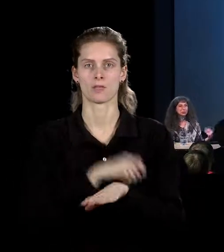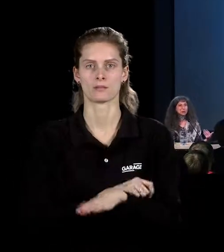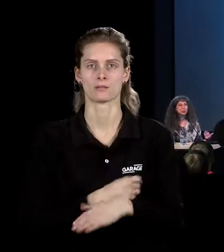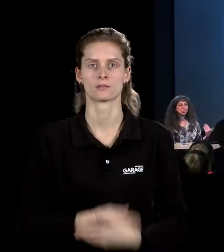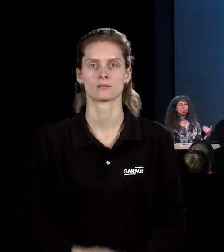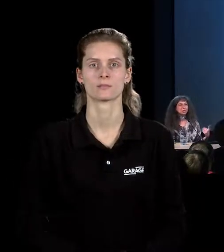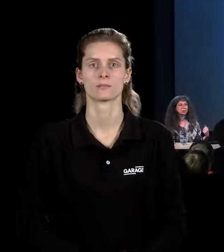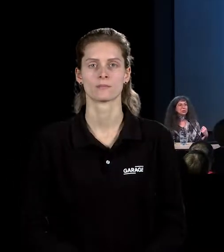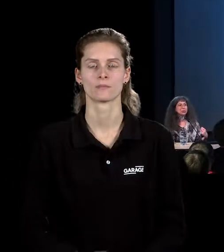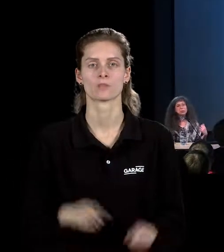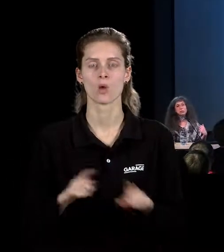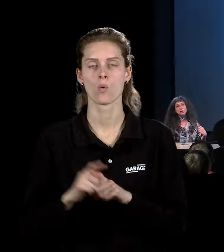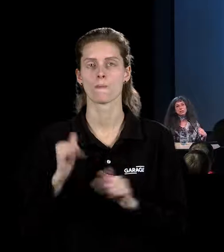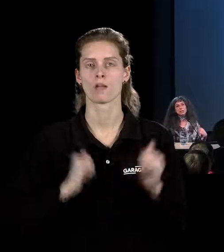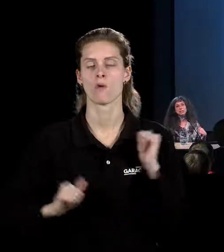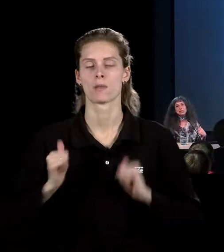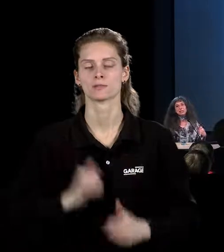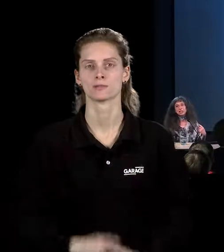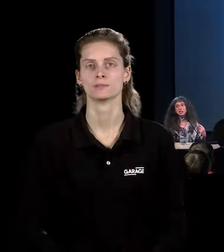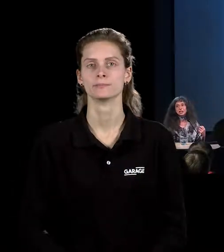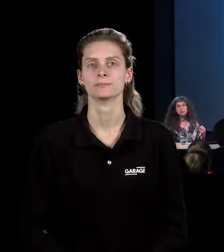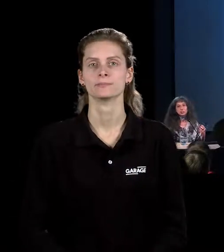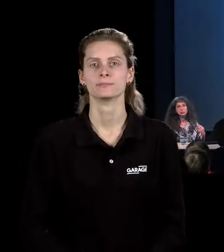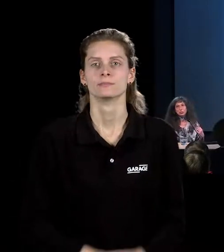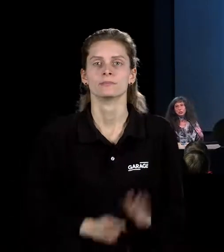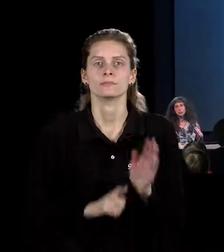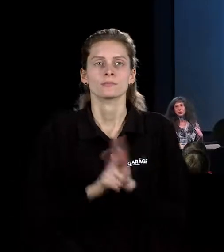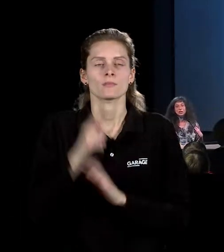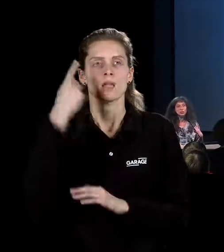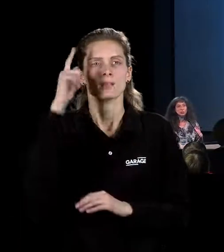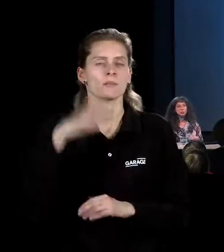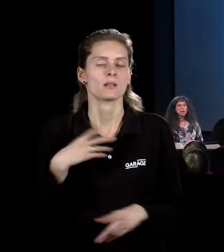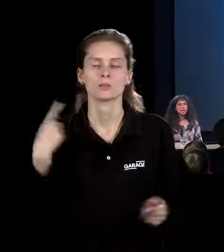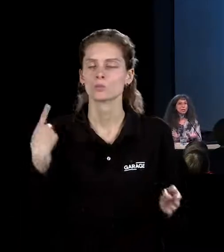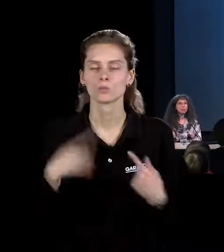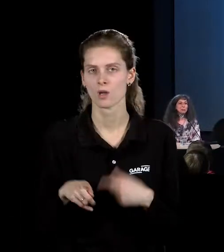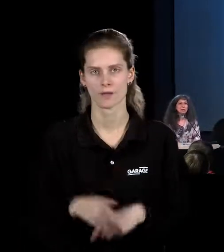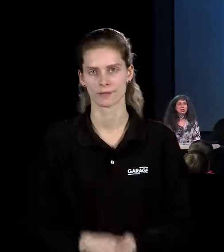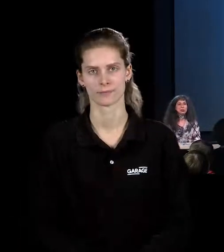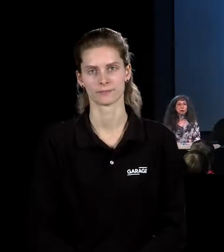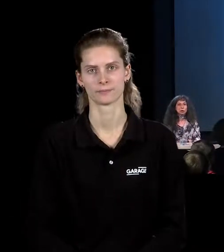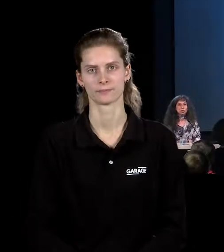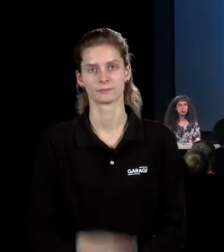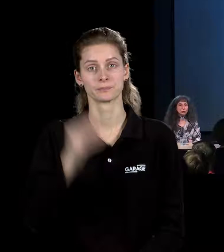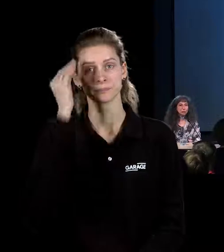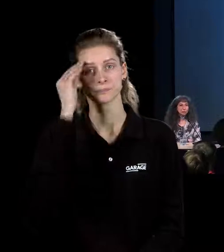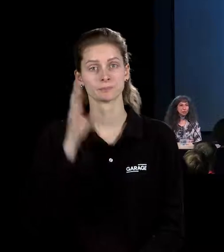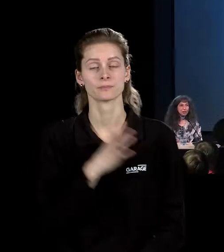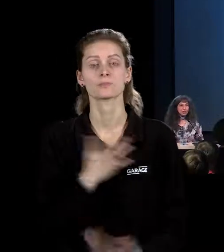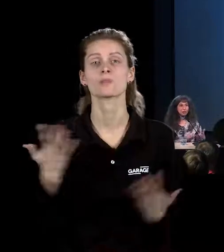этом перформансе. Но, собственно говоря, это была не изначальная идея этого перформанса, была несколько иной. Предполагалось, что